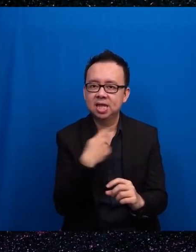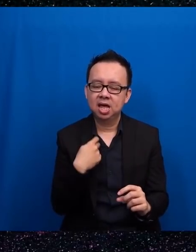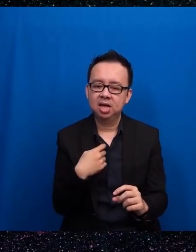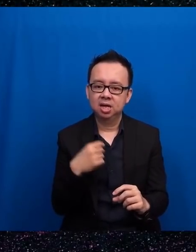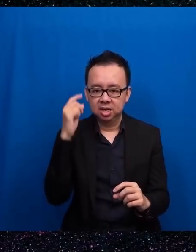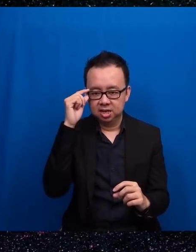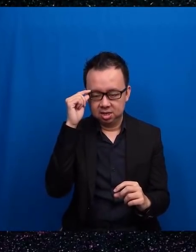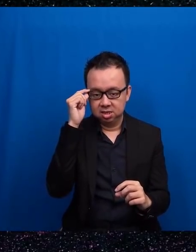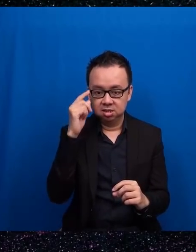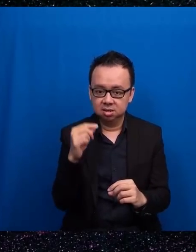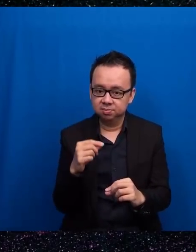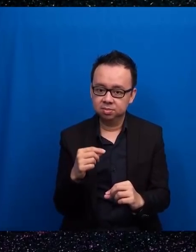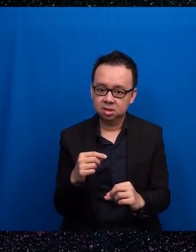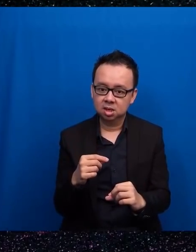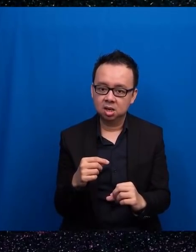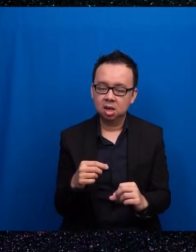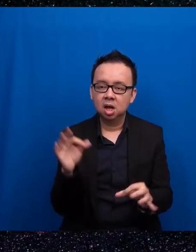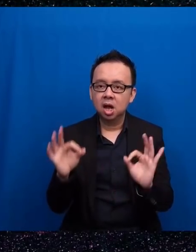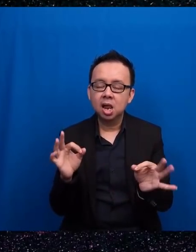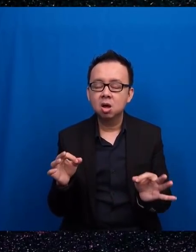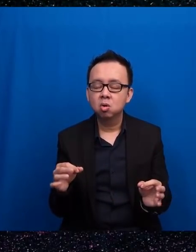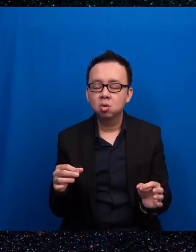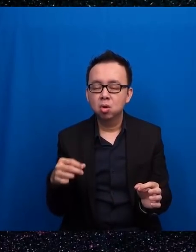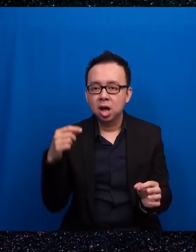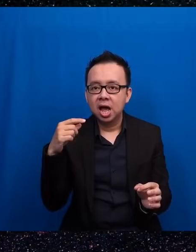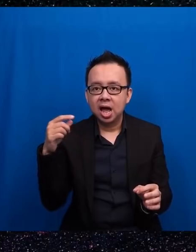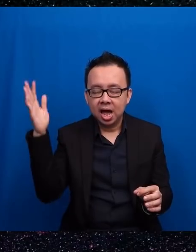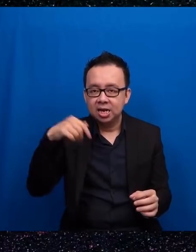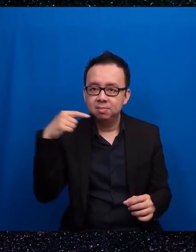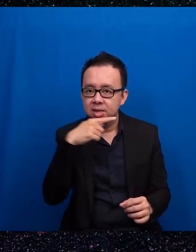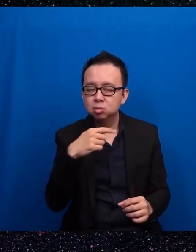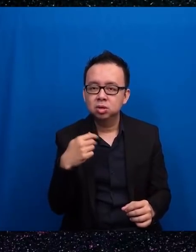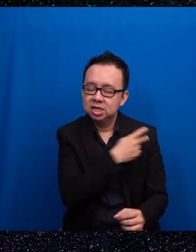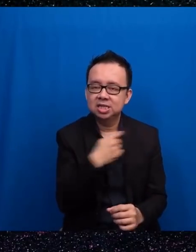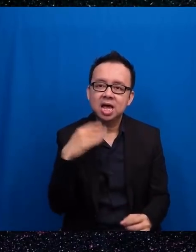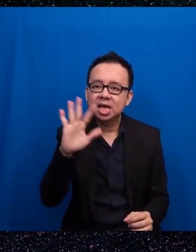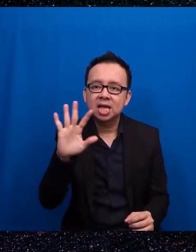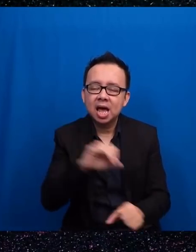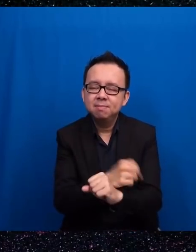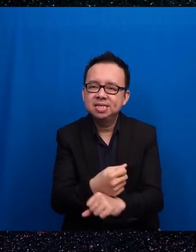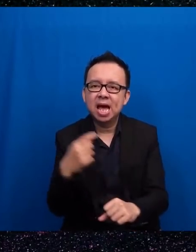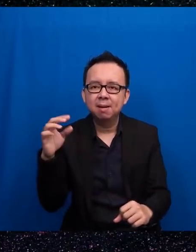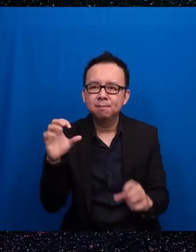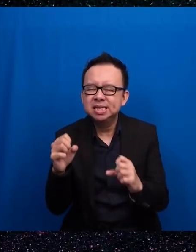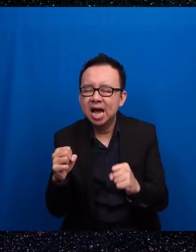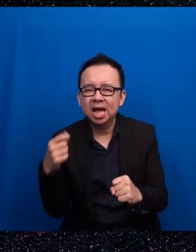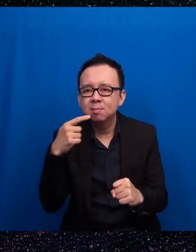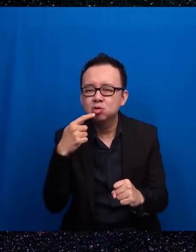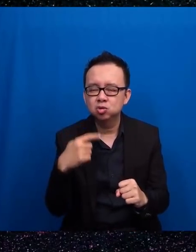loh. Kalau hari Minggu aja jebol mulutnya, hari Senin sampai Sabtu juga akan gak keruan itu